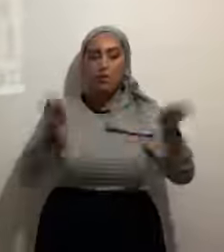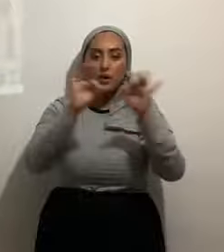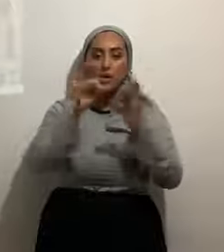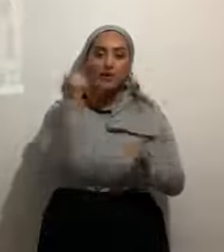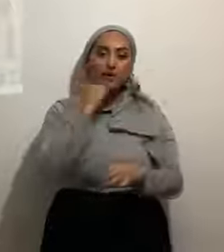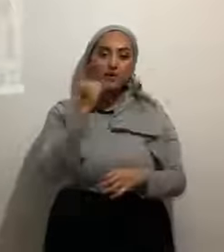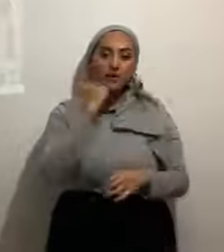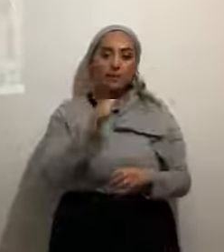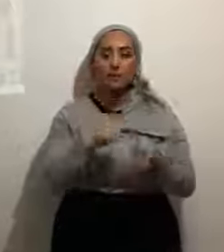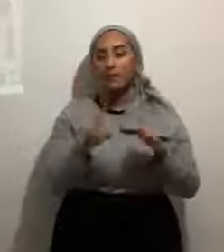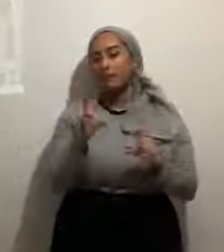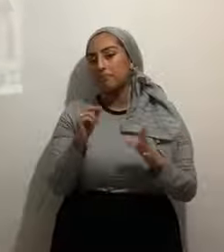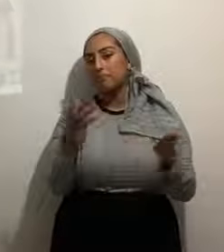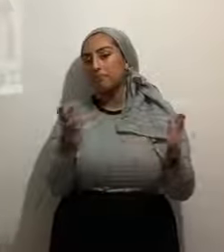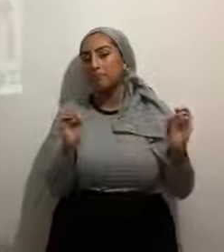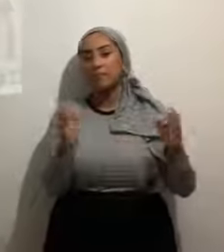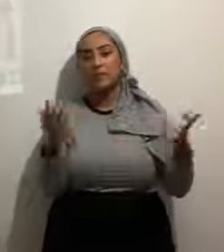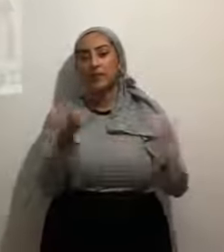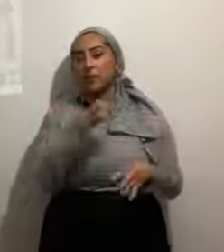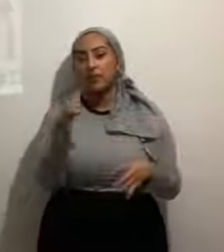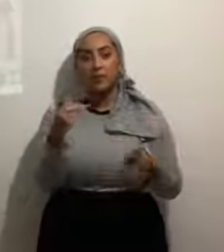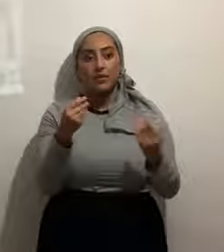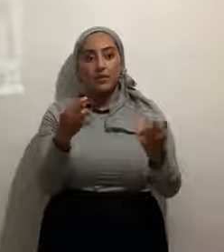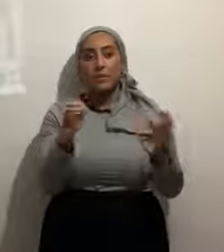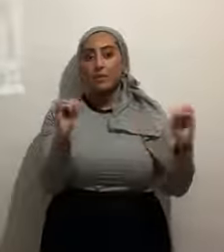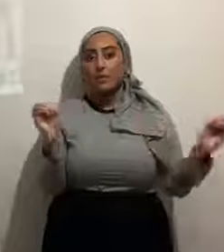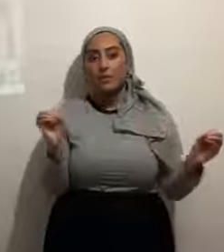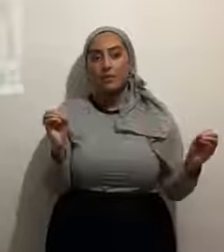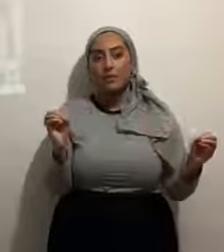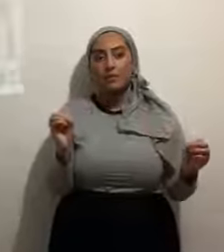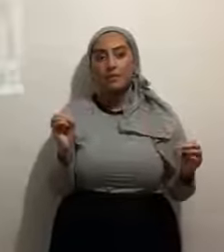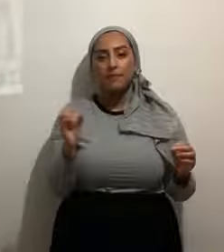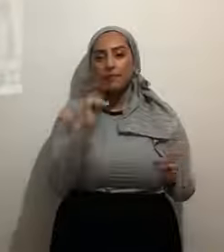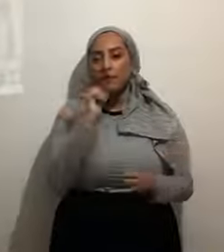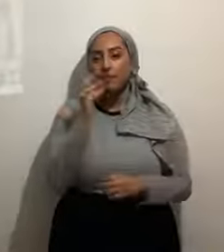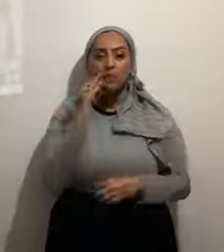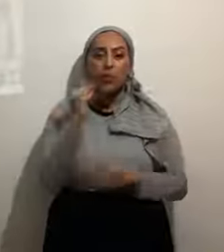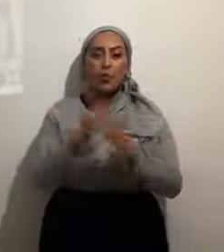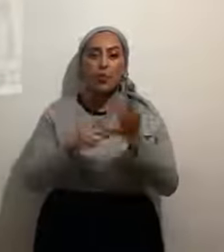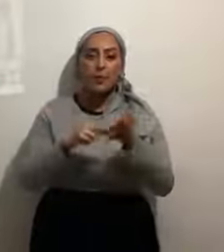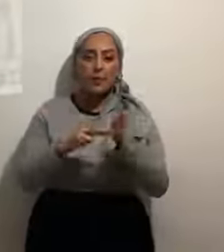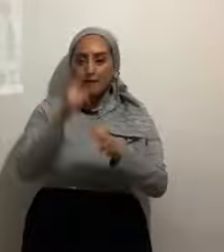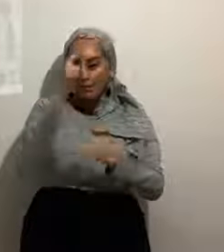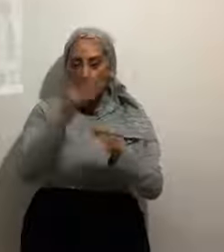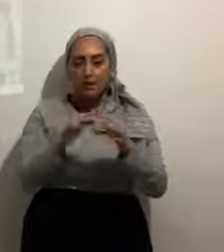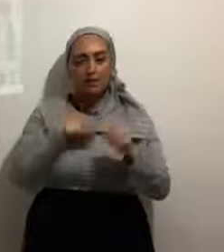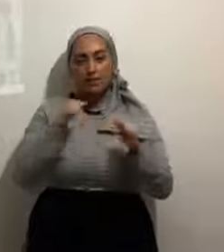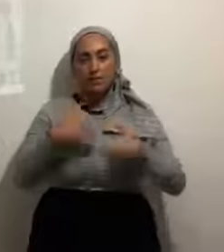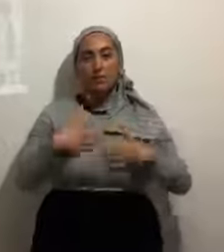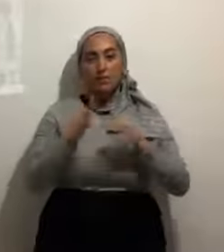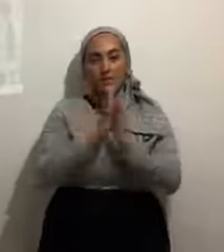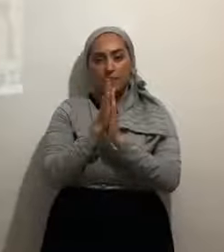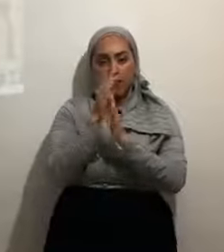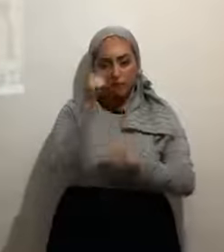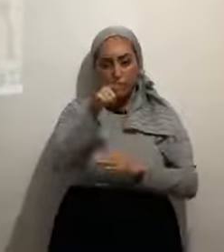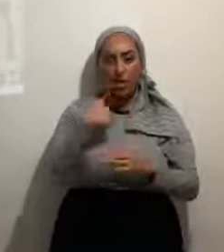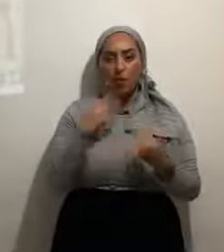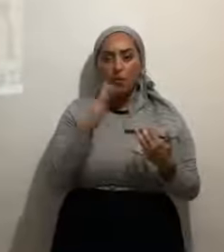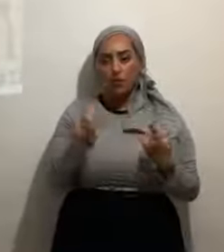Pero no, mientras no lo hagas, no experimentarás lo que es fe. Yo con mucho gusto puedo orar por ti, lo voy a hacer ahora mismo. Pero